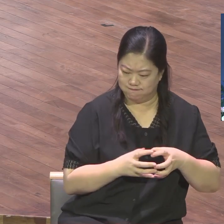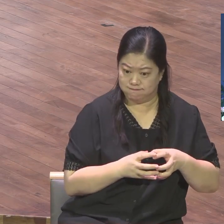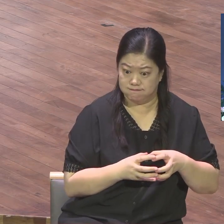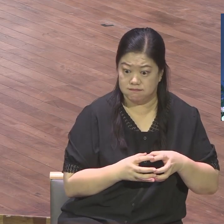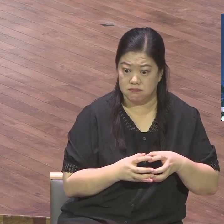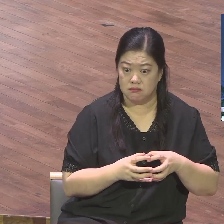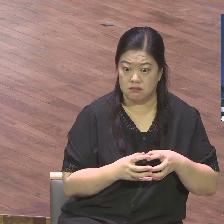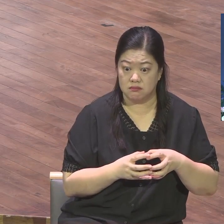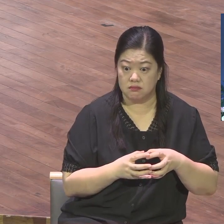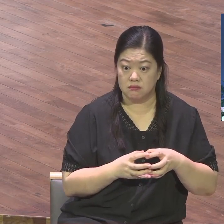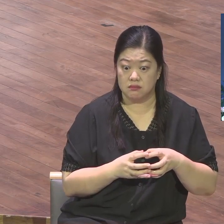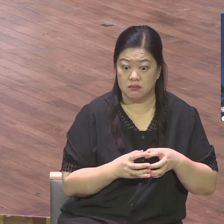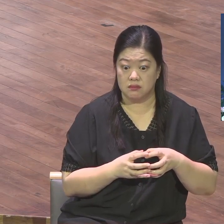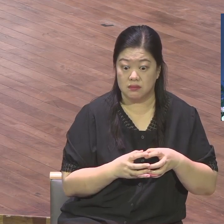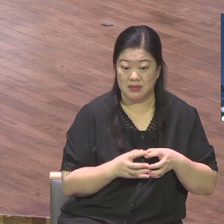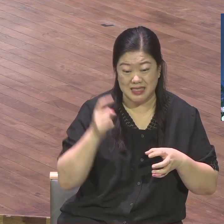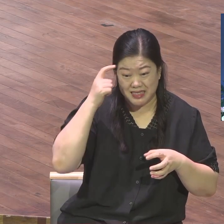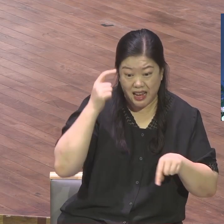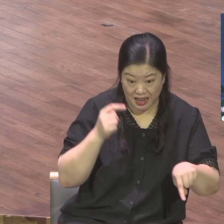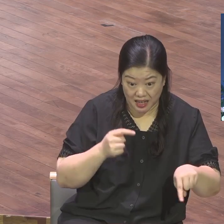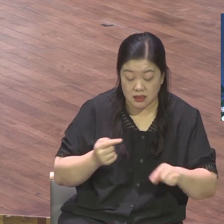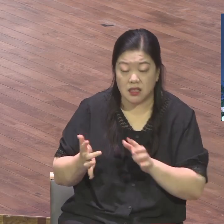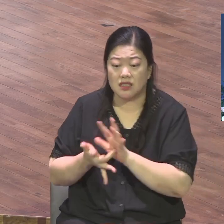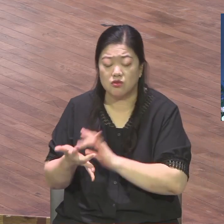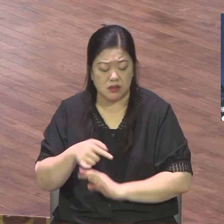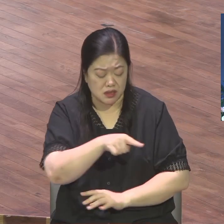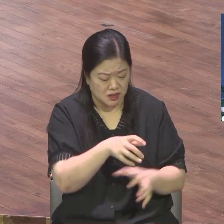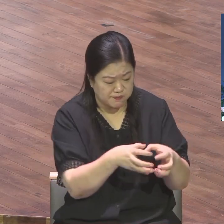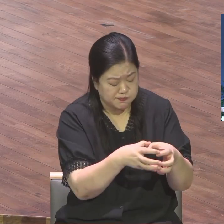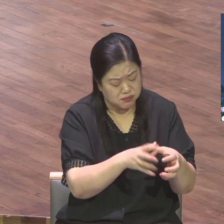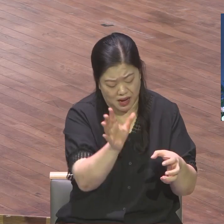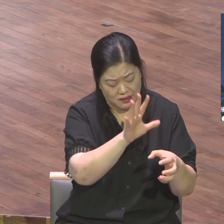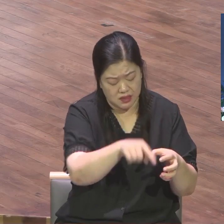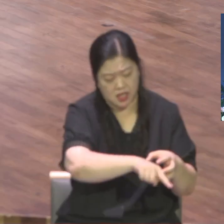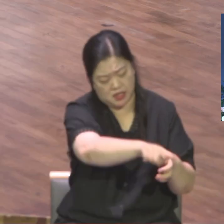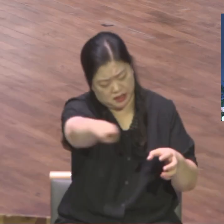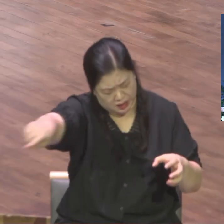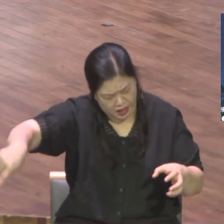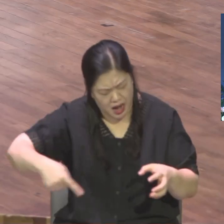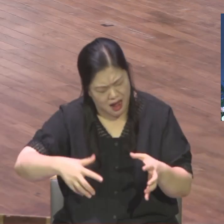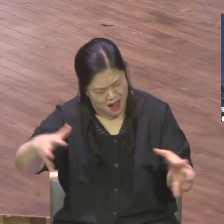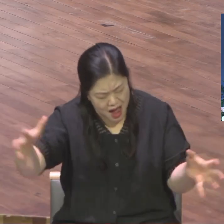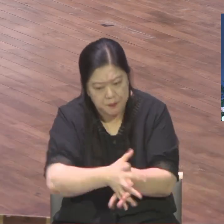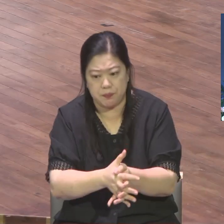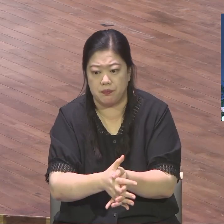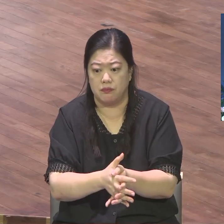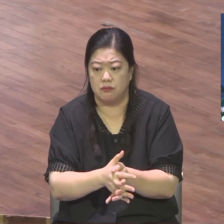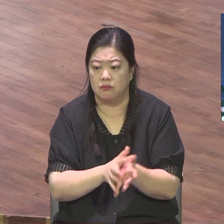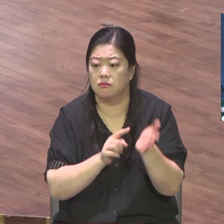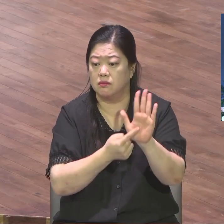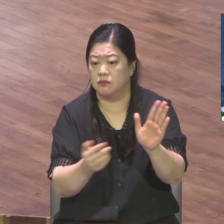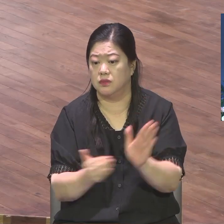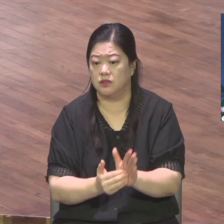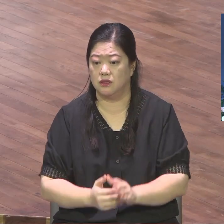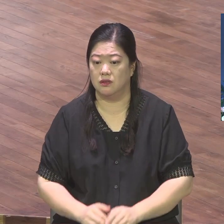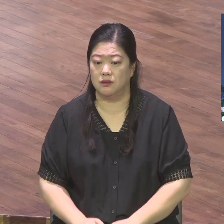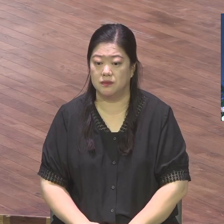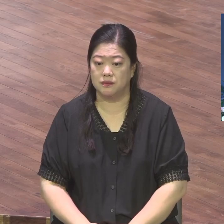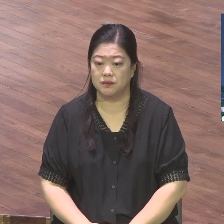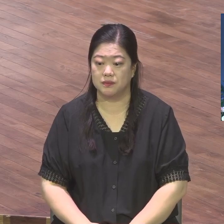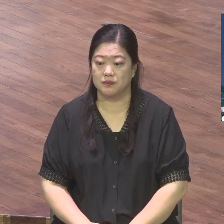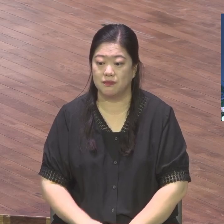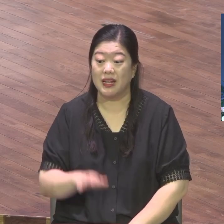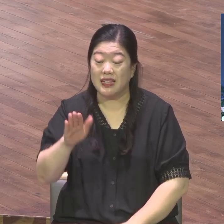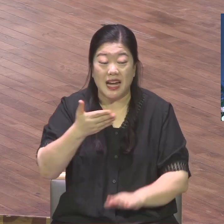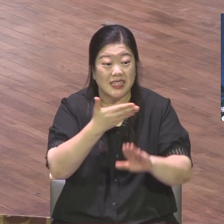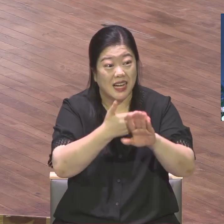복음이다. 그래서 우리가 늘 외치잖아요. 우리 교단만 그러면 딴 데는 이런 말 하지도 않아요. 237 나라